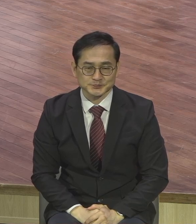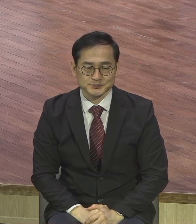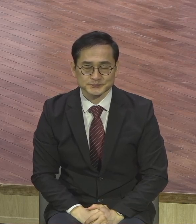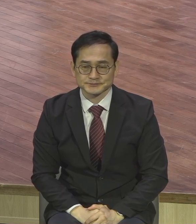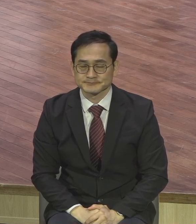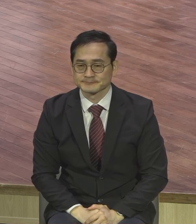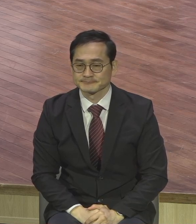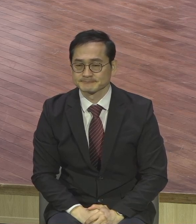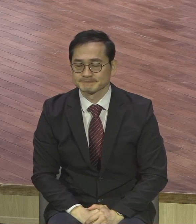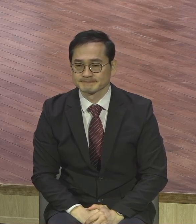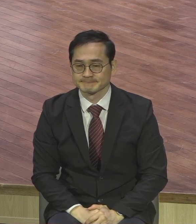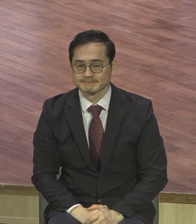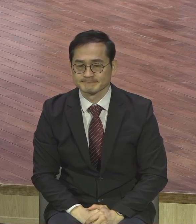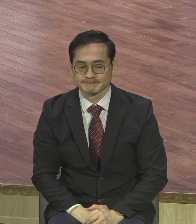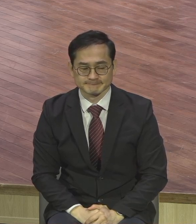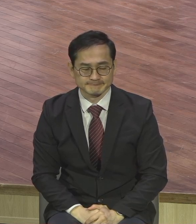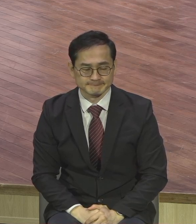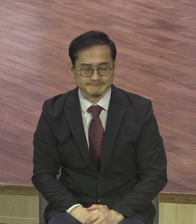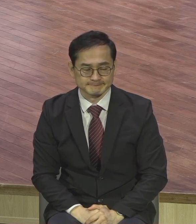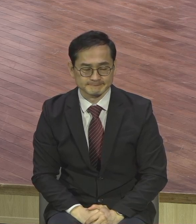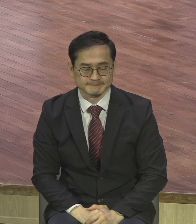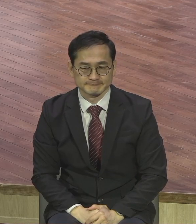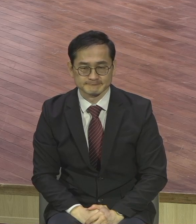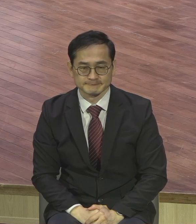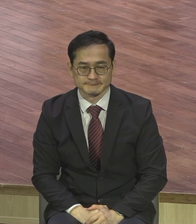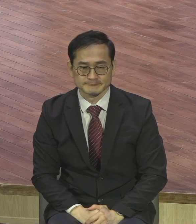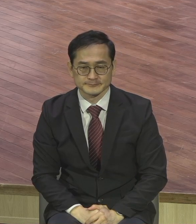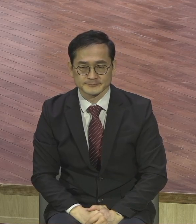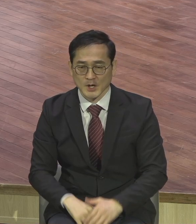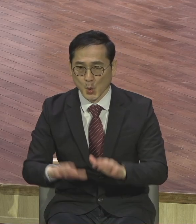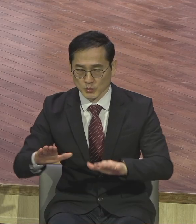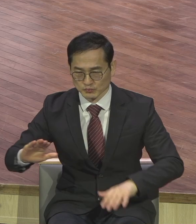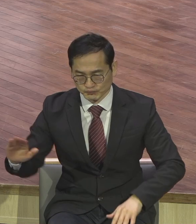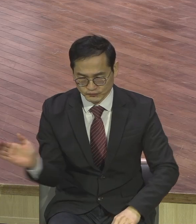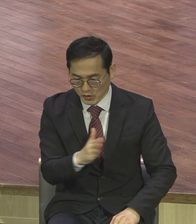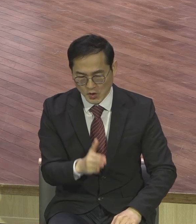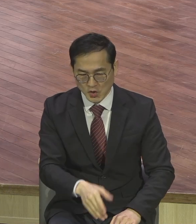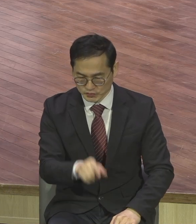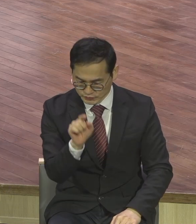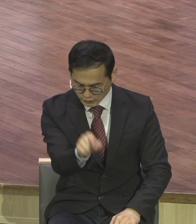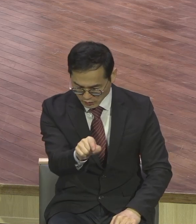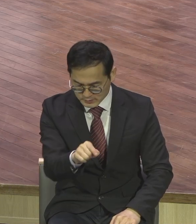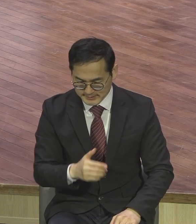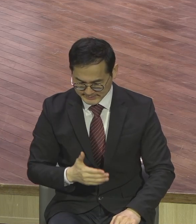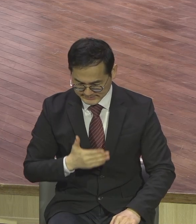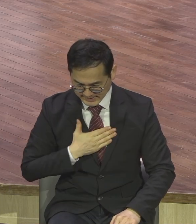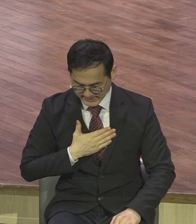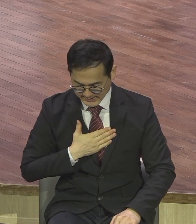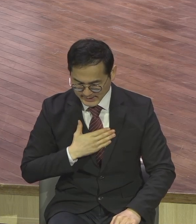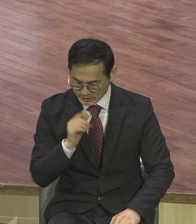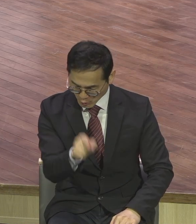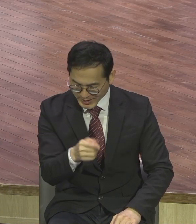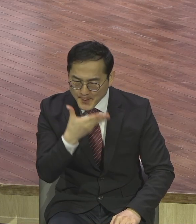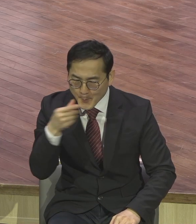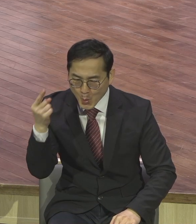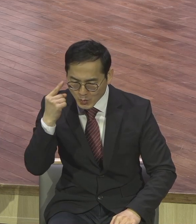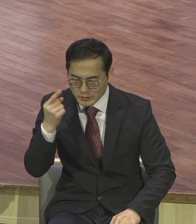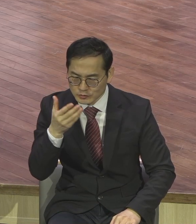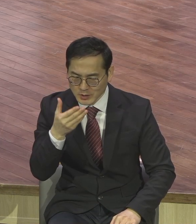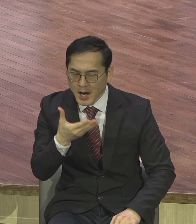오늘부터 내가 너에게 뭐라 그랬어요? 오늘부터는 내가 내게 복을 주리라.